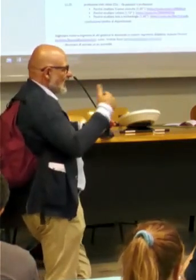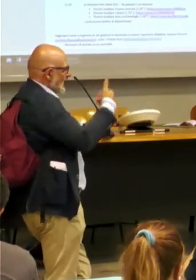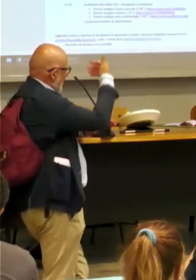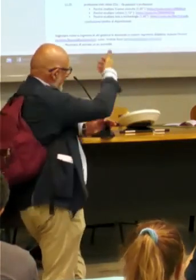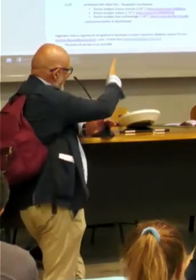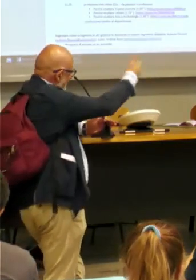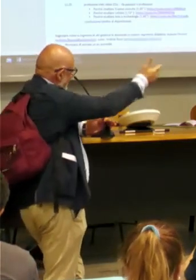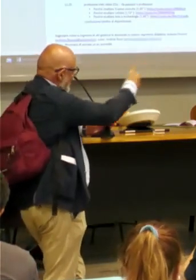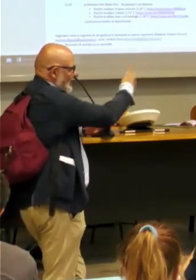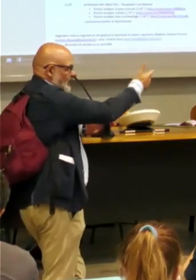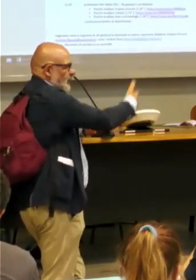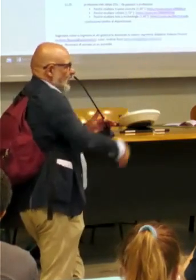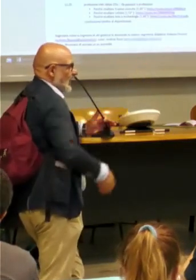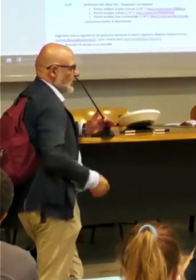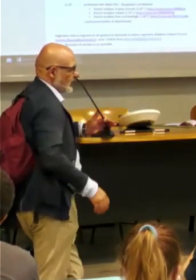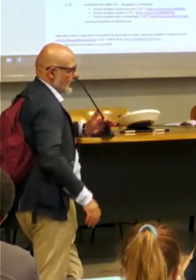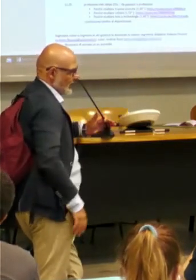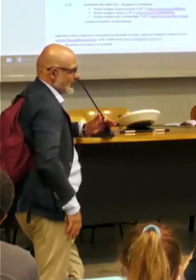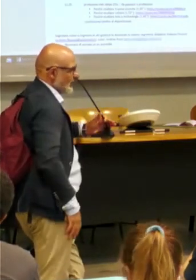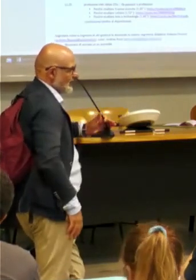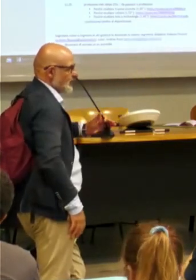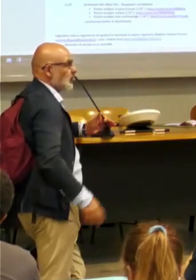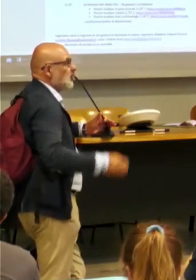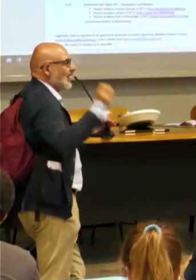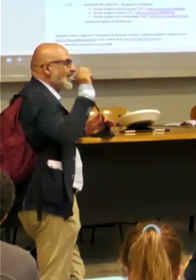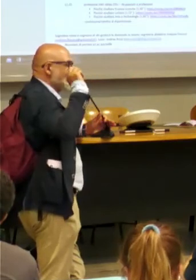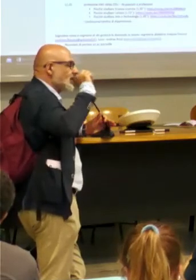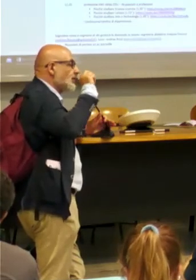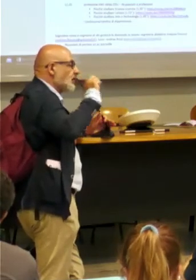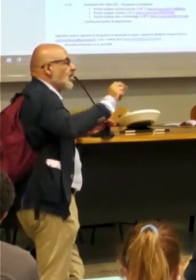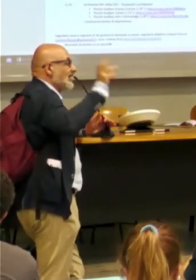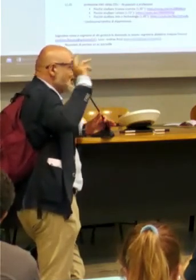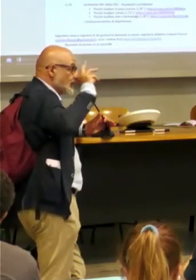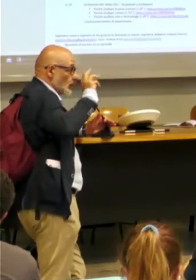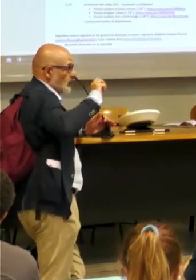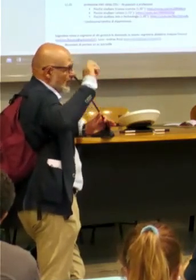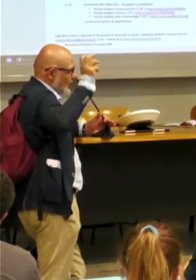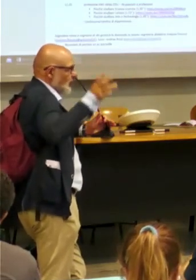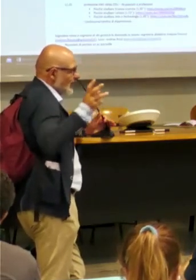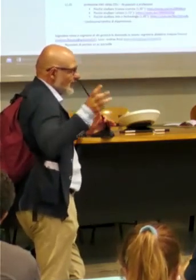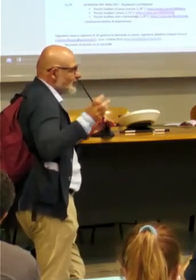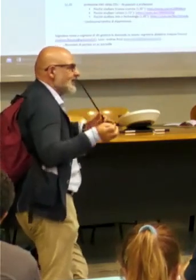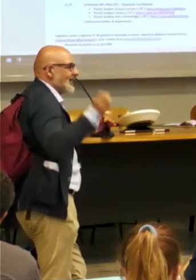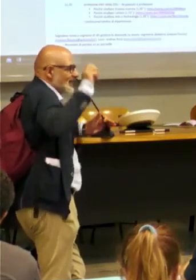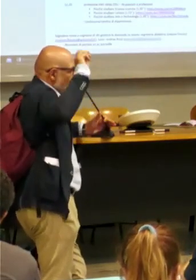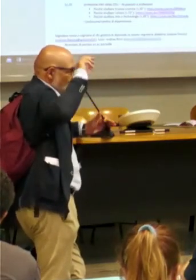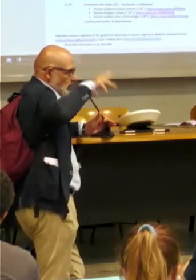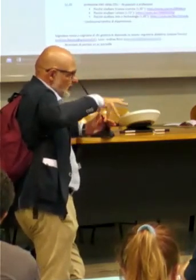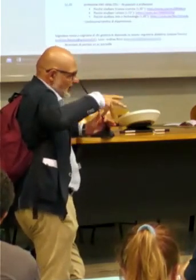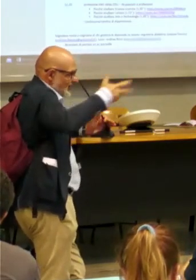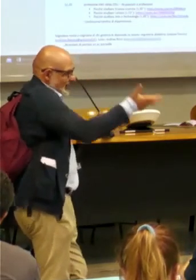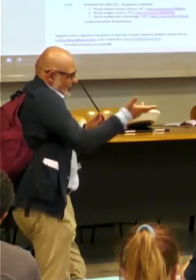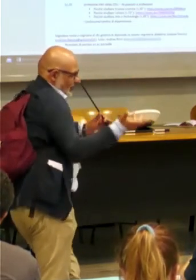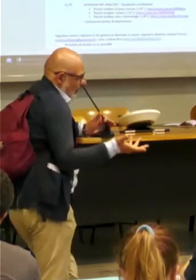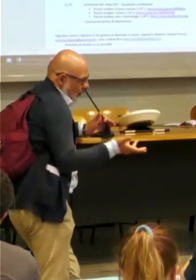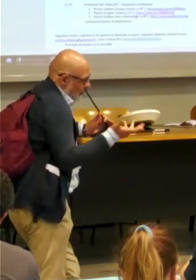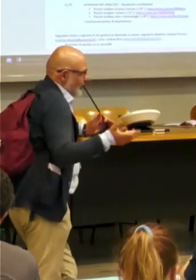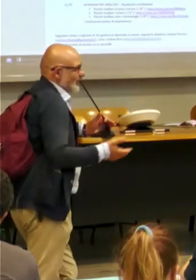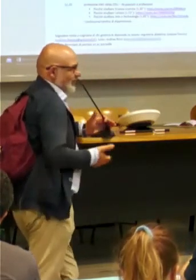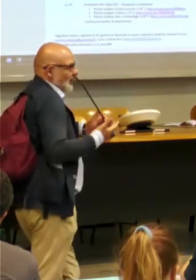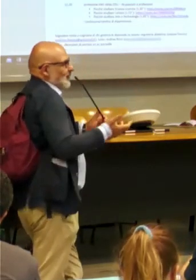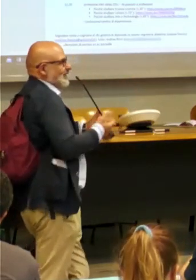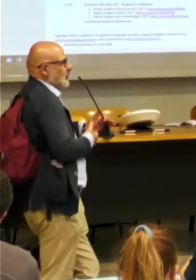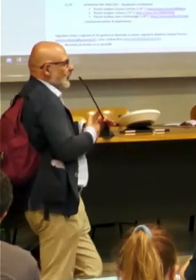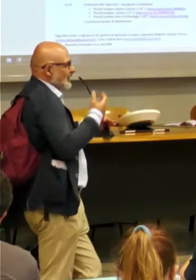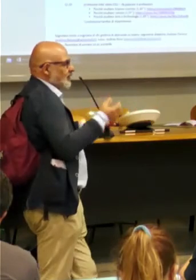e anche le segreterie che vi aiuteranno per fare questi passaggi. Comunque, siccome quello è il titolo in European History, ti devi iscrivere European History per farlo,